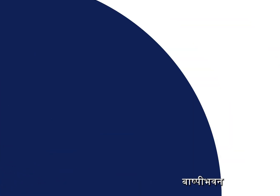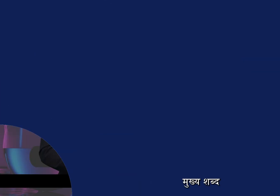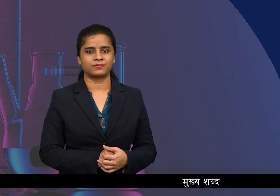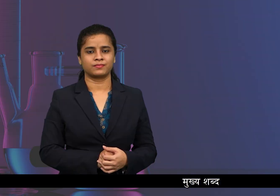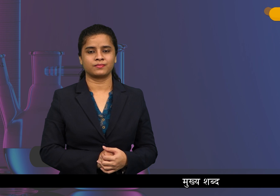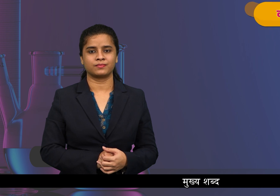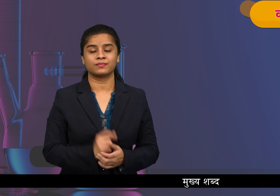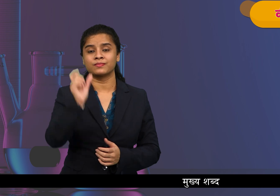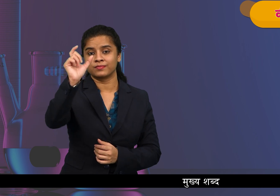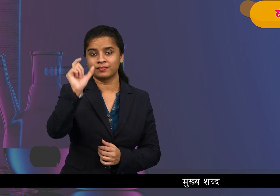मुख्य शब्द: